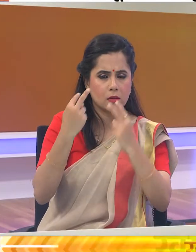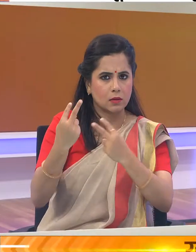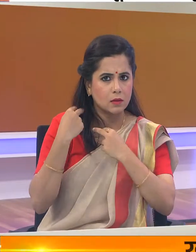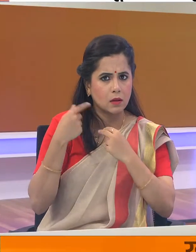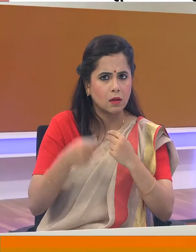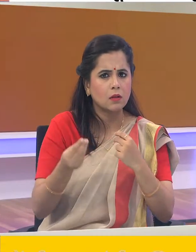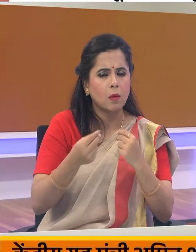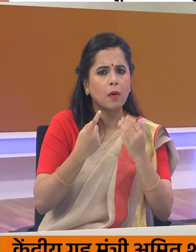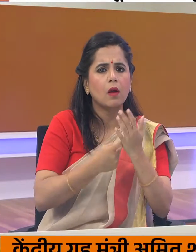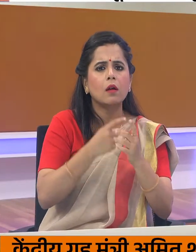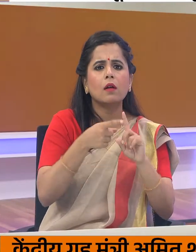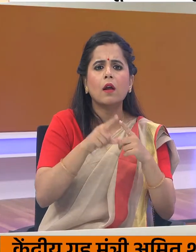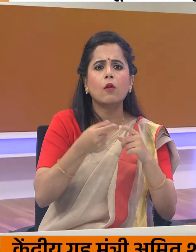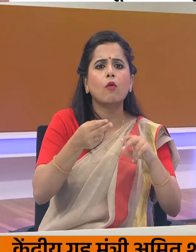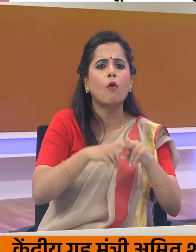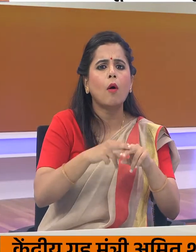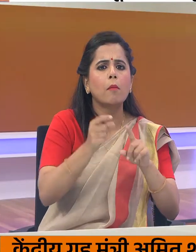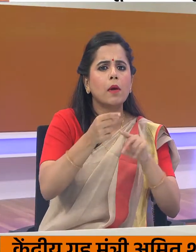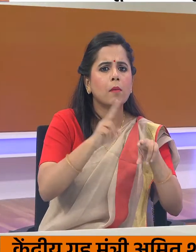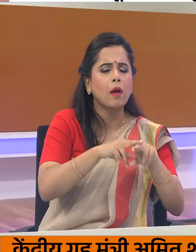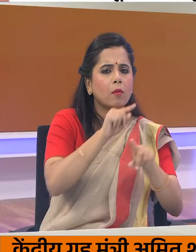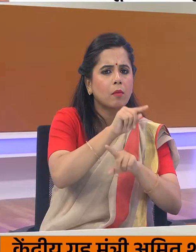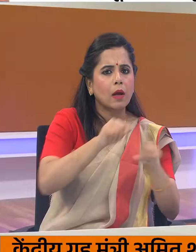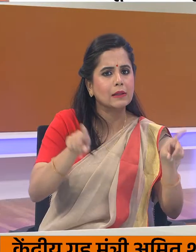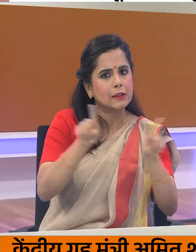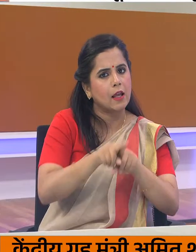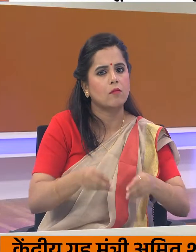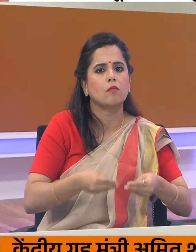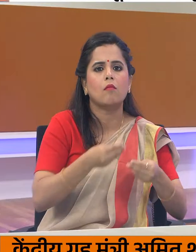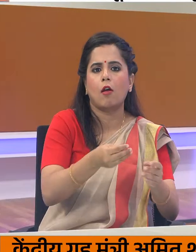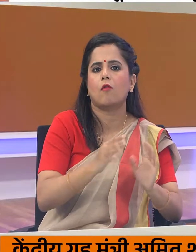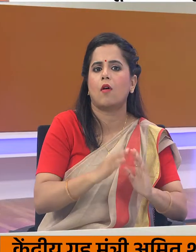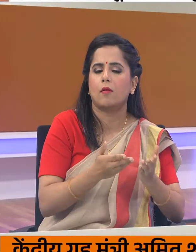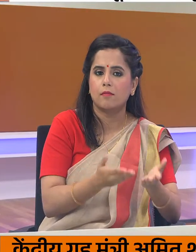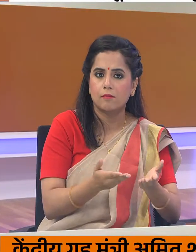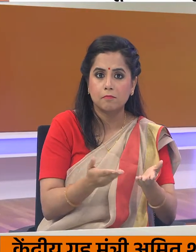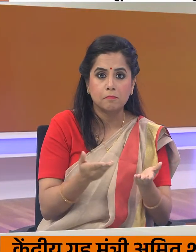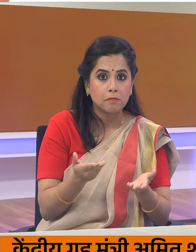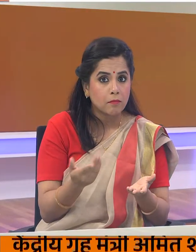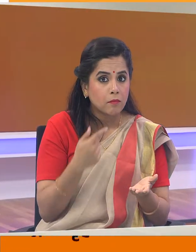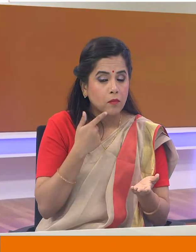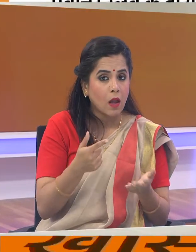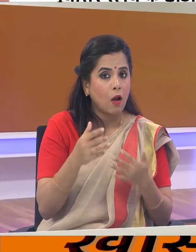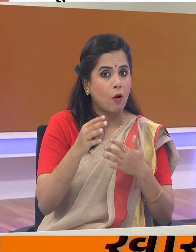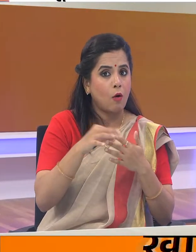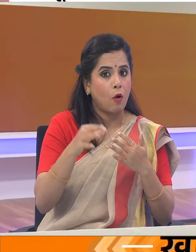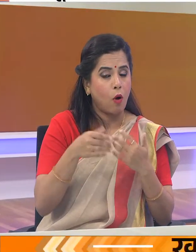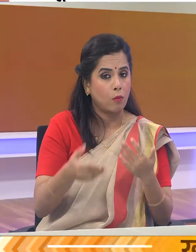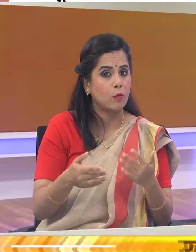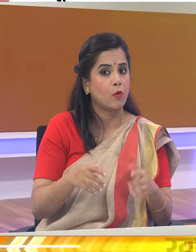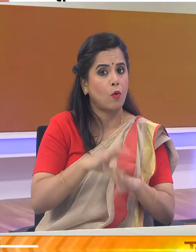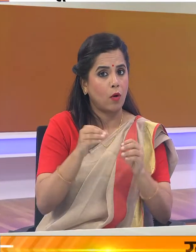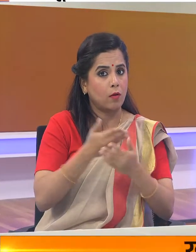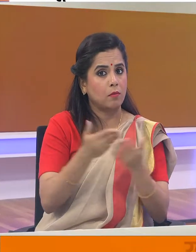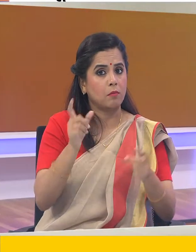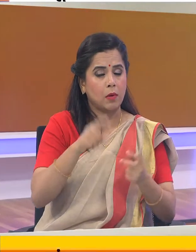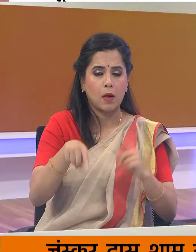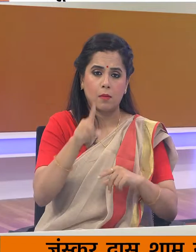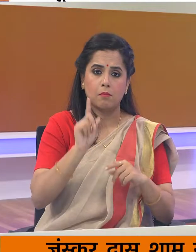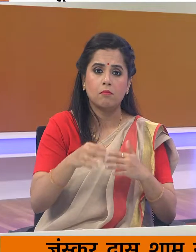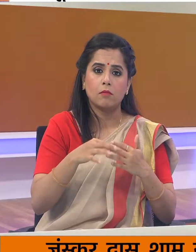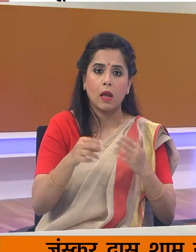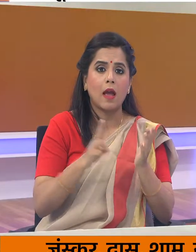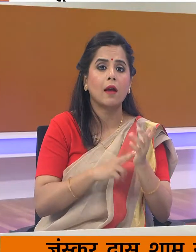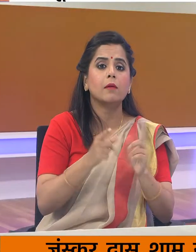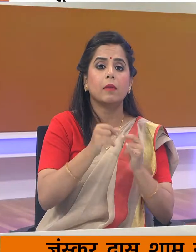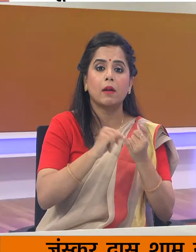रेट ऑफ इंटरेस्ट जो पीपीएफ में रहता है उस इंटरेस्ट पे दिए जाएंगे। ये एक ऑप्शन सारे एम्प्लॉयज़ को लेना पड़ेगा। एनपीएस में